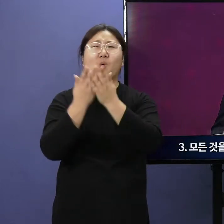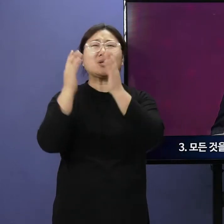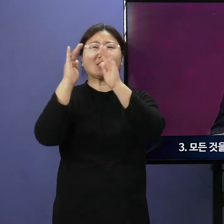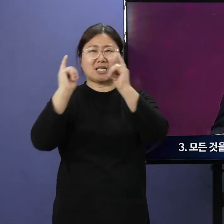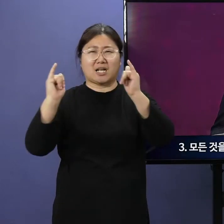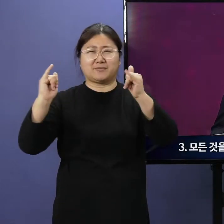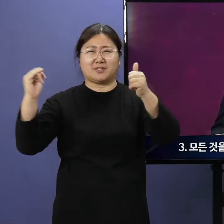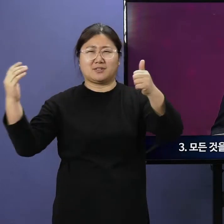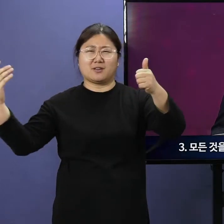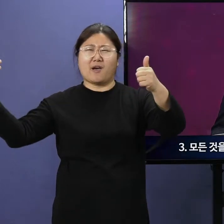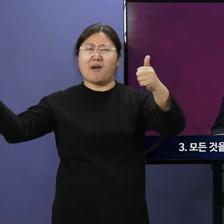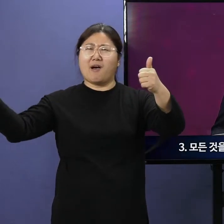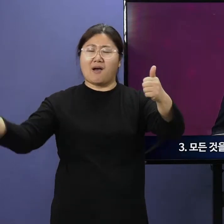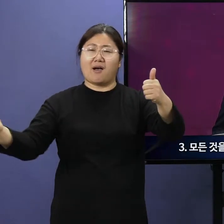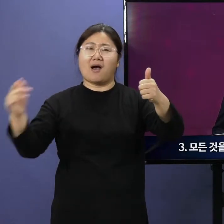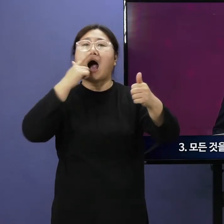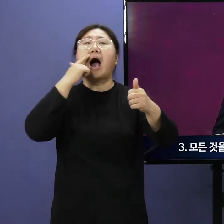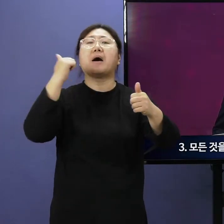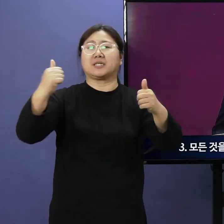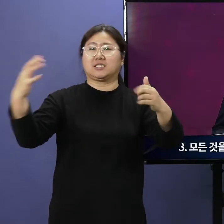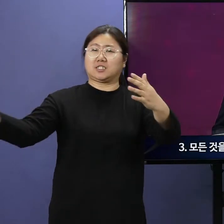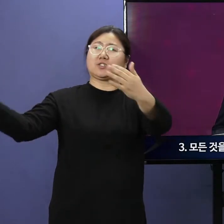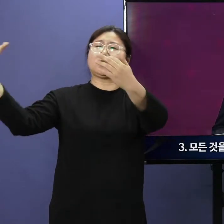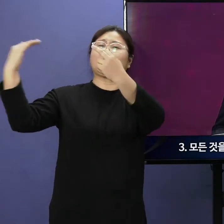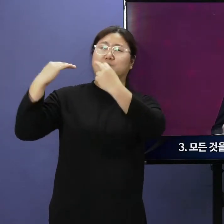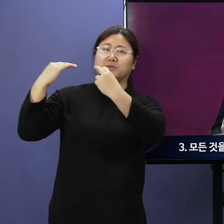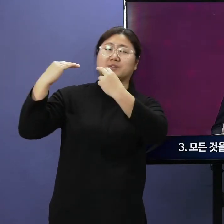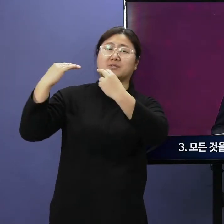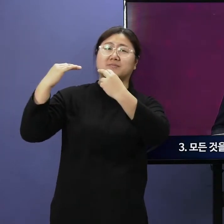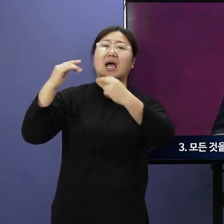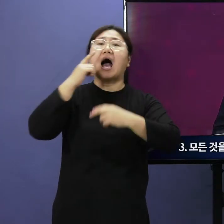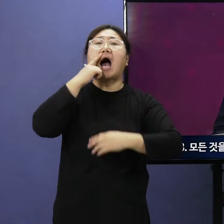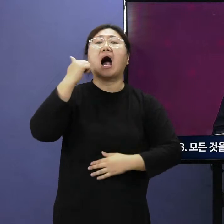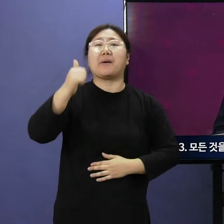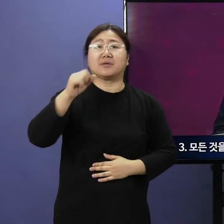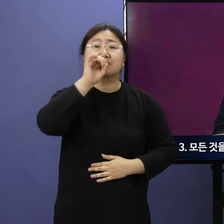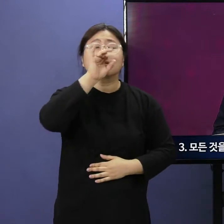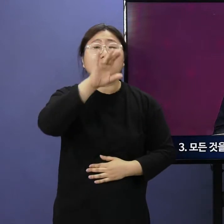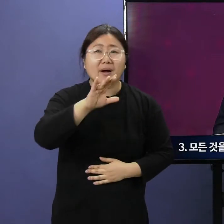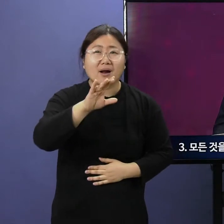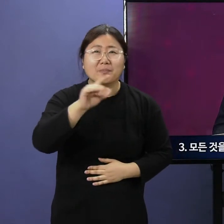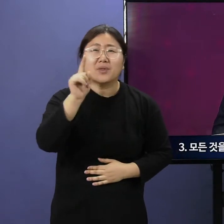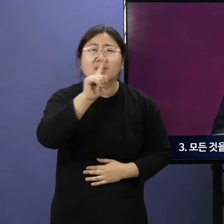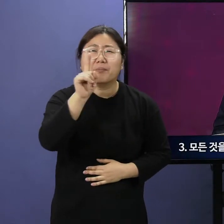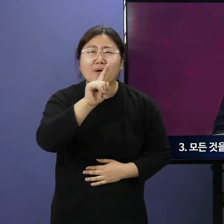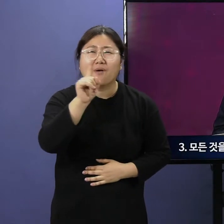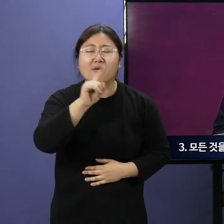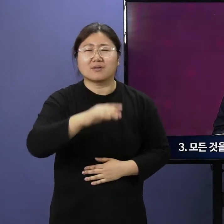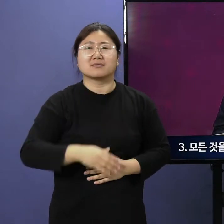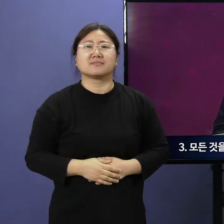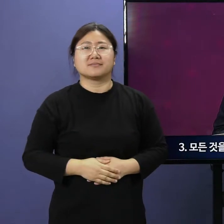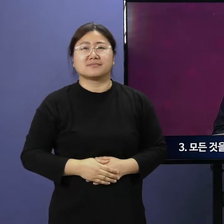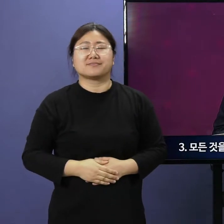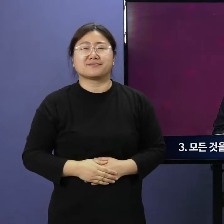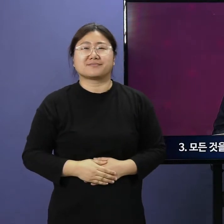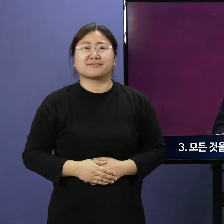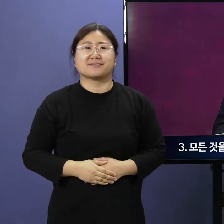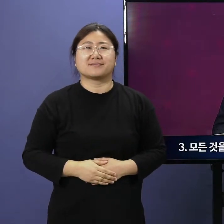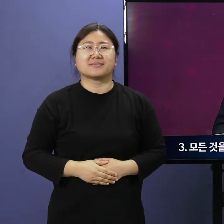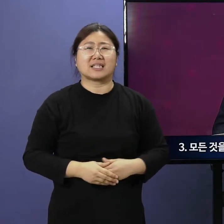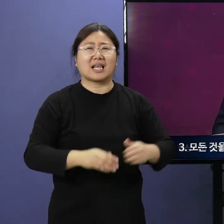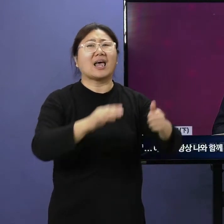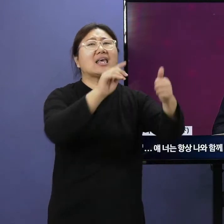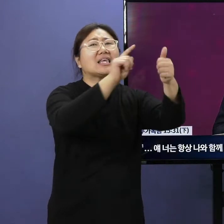아버지를 주목합니다. 아버지가 입을 열어서 말합니다. 31절 말씀.